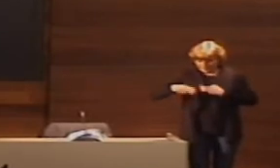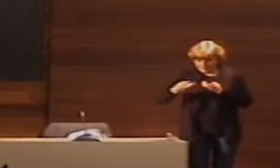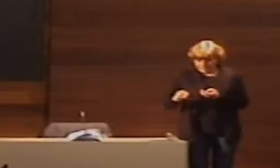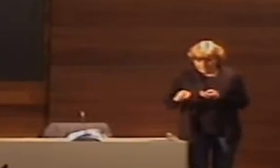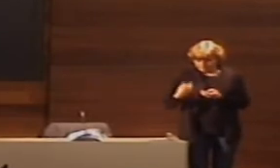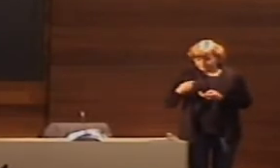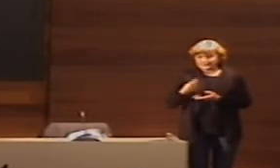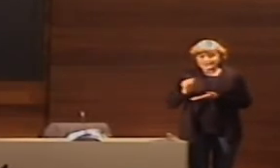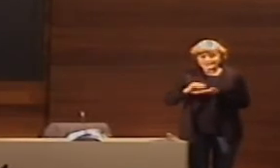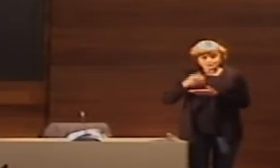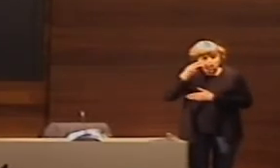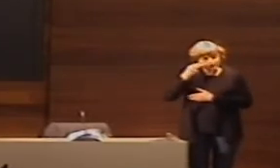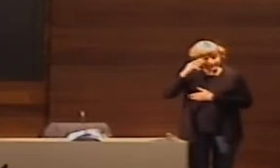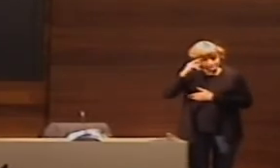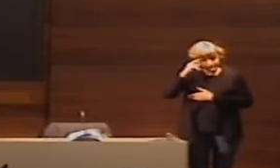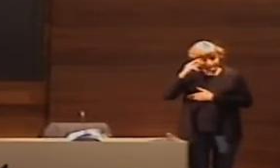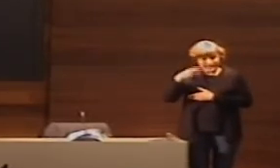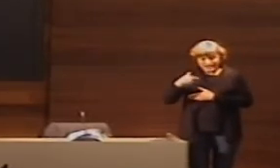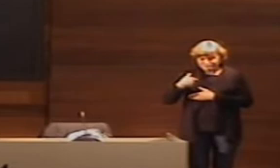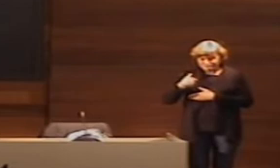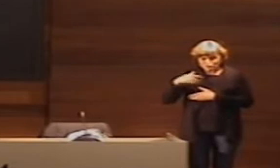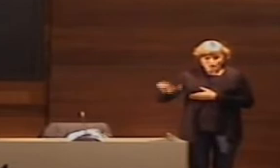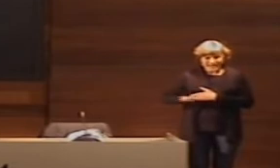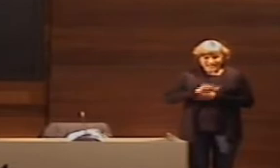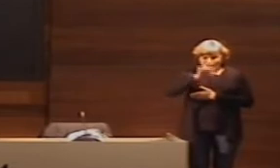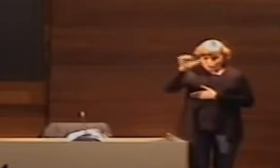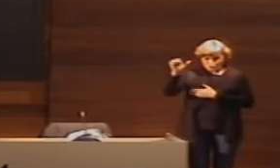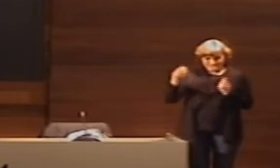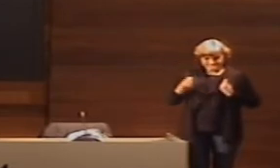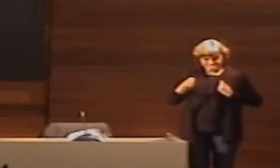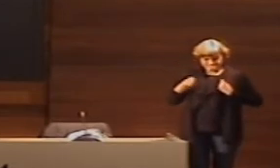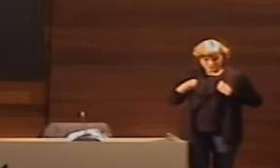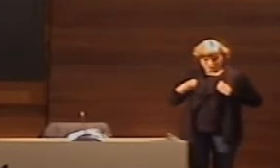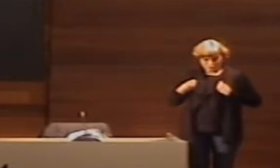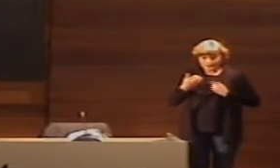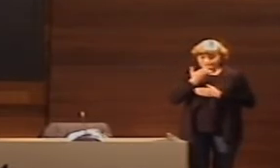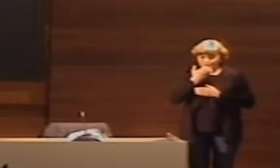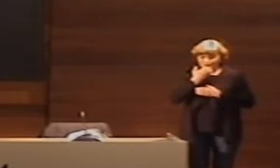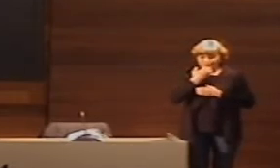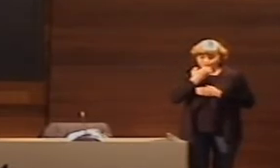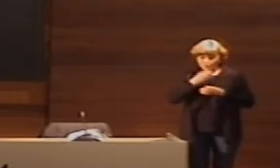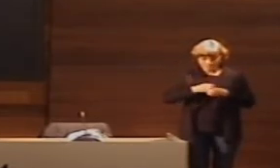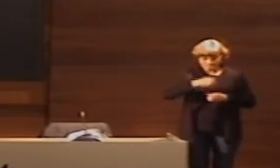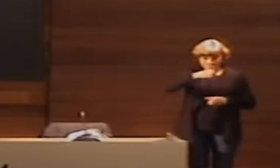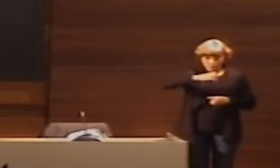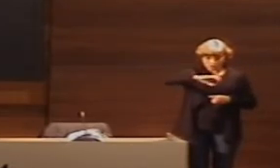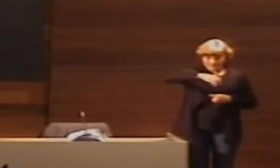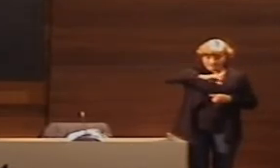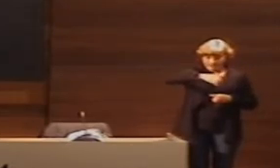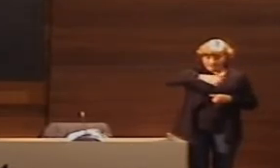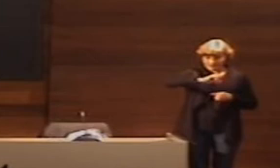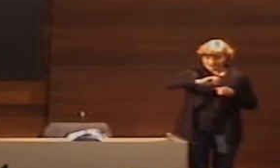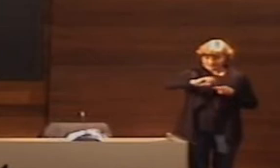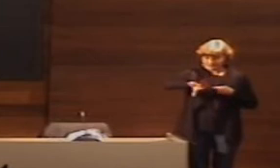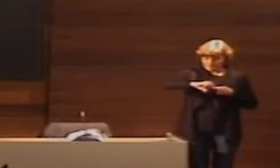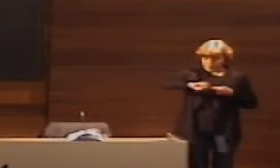Europa, bueno, muchos años, sí, 20 años, y allí, por ejemplo, los tapones de las botellas los reciclaban separados. A